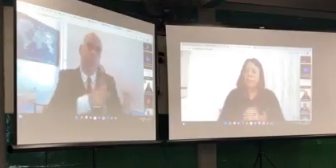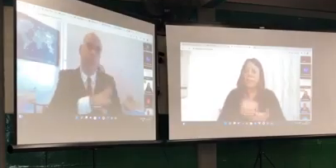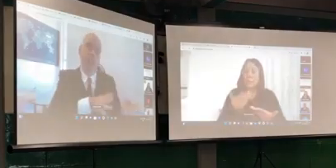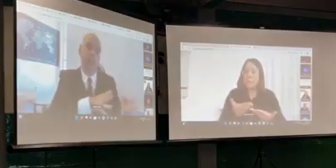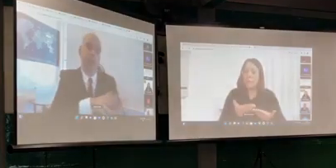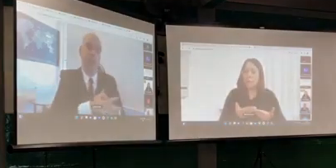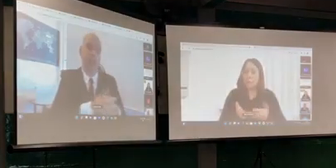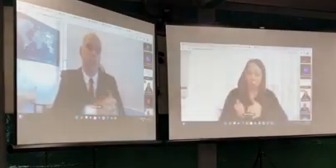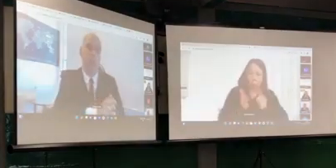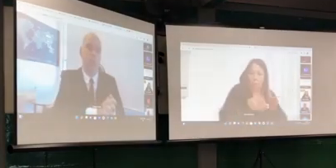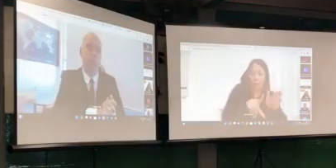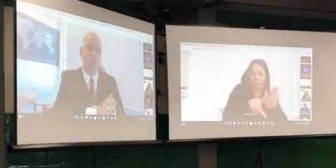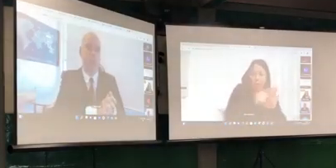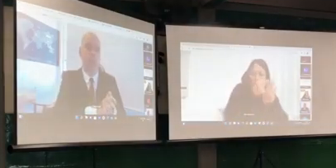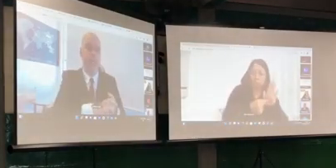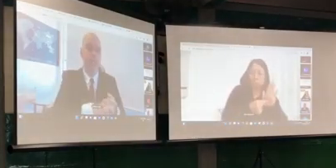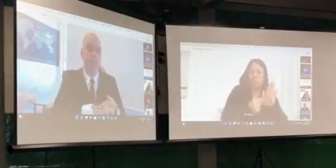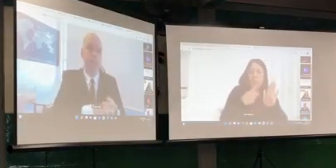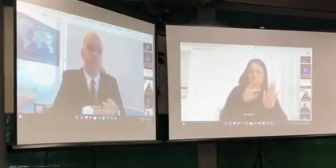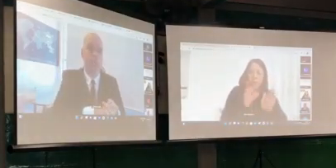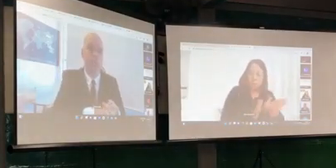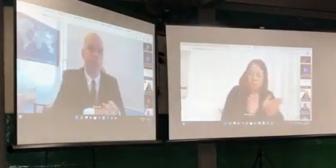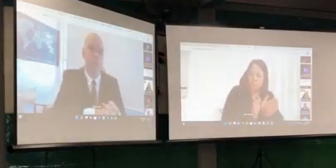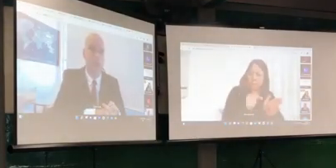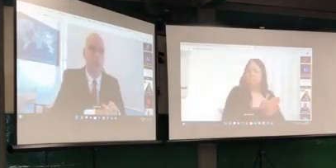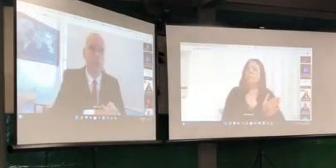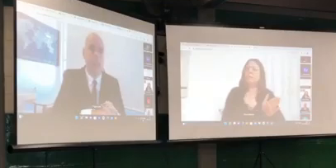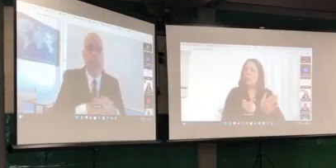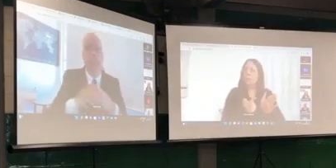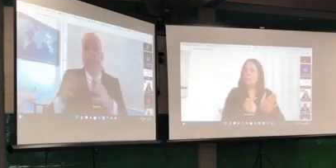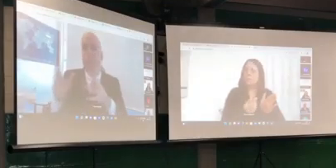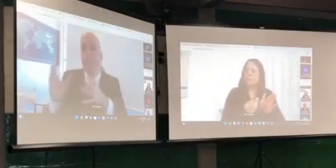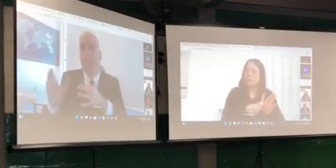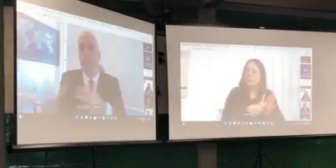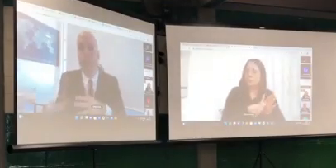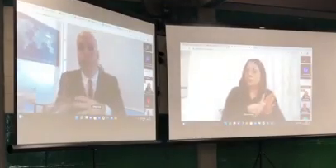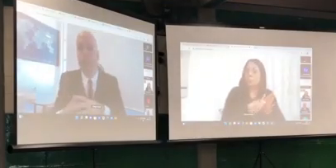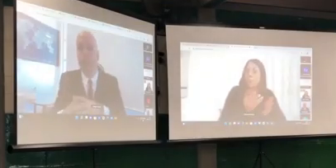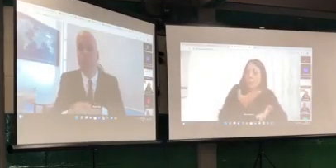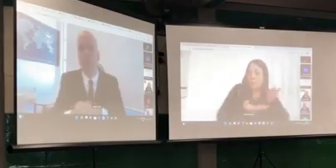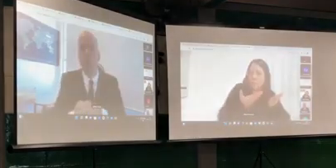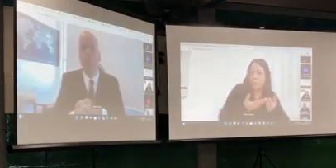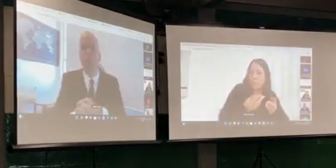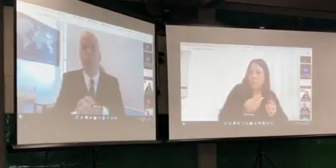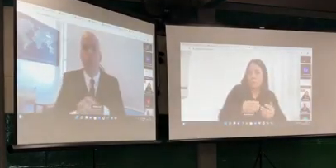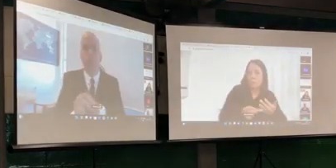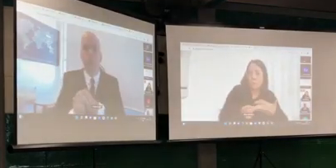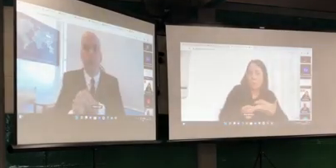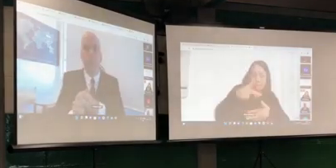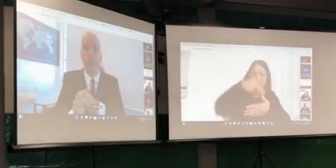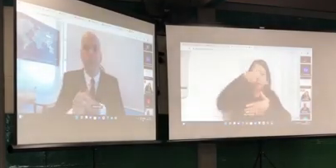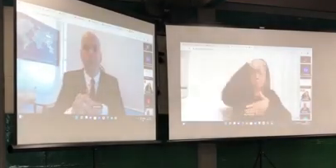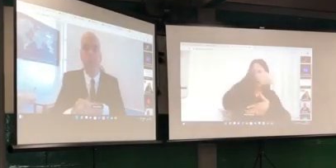da lei, ela traz um pouco da acessibilidade, né, do atendimento prioritário, onde as pessoas com deficiência elas